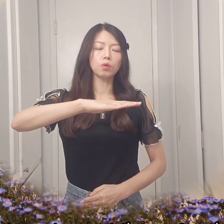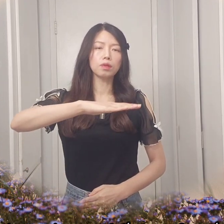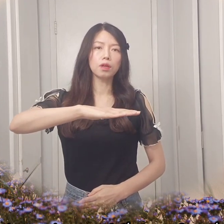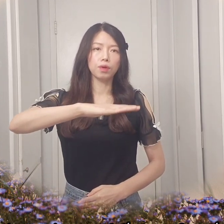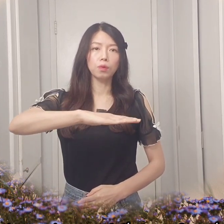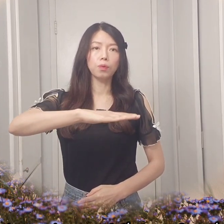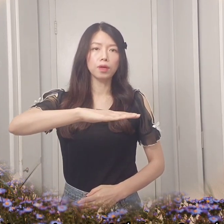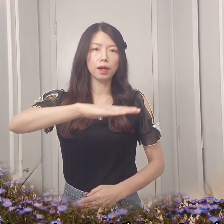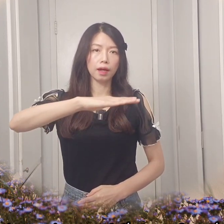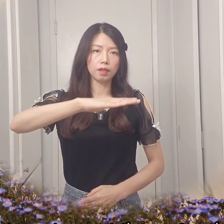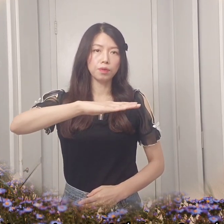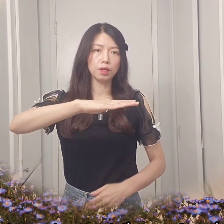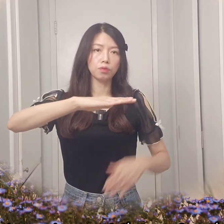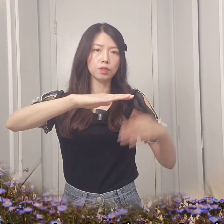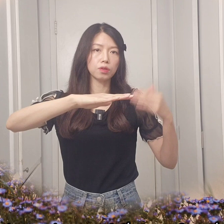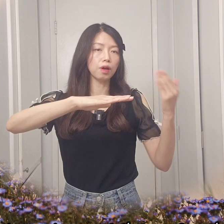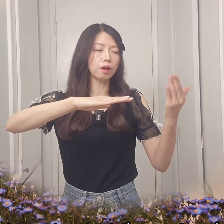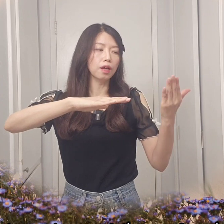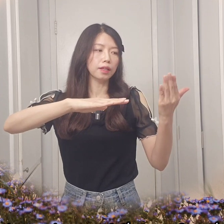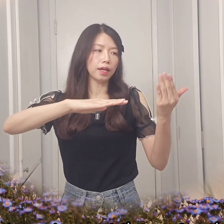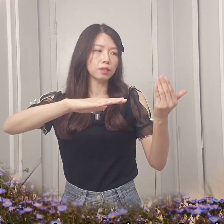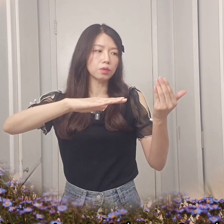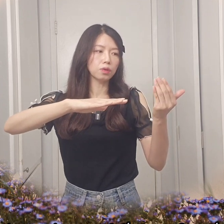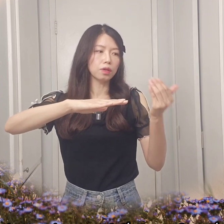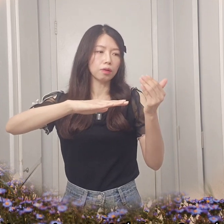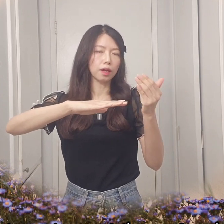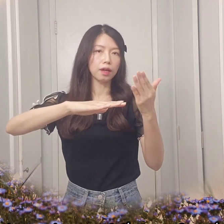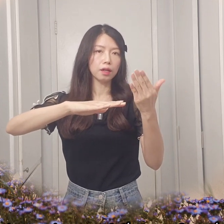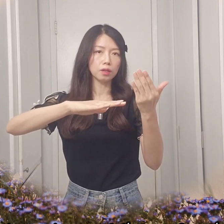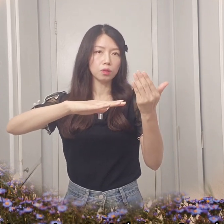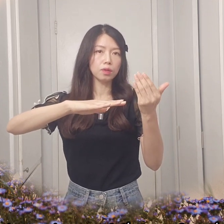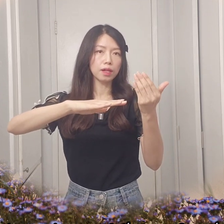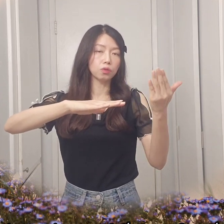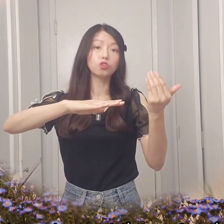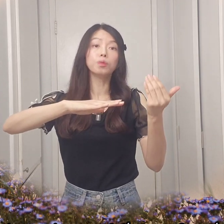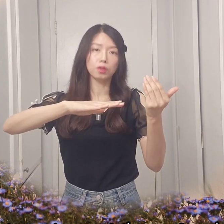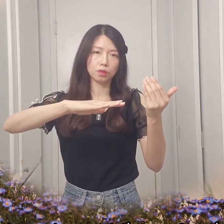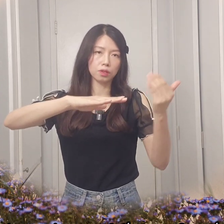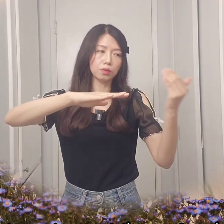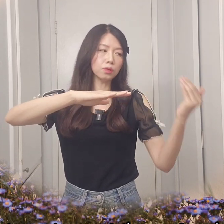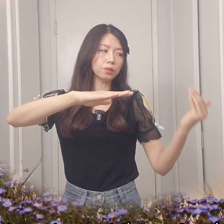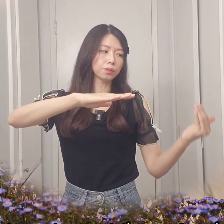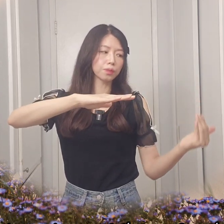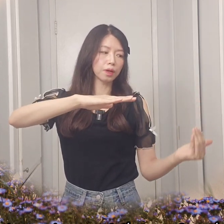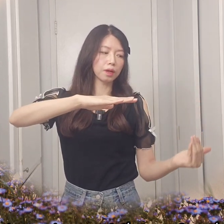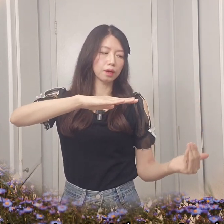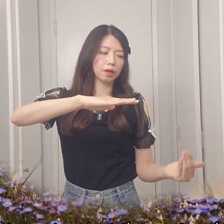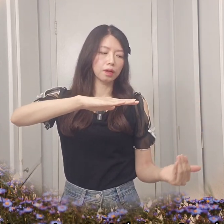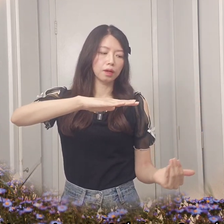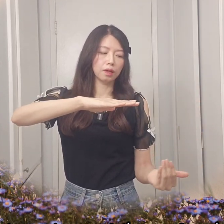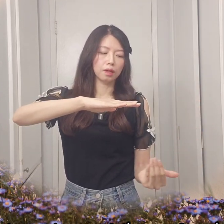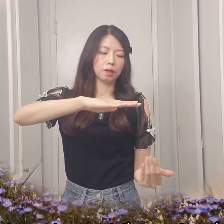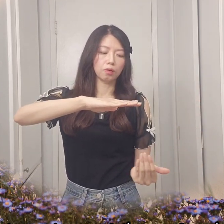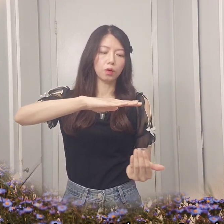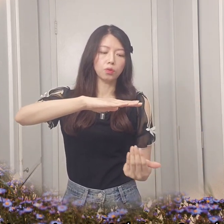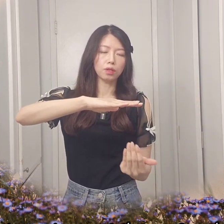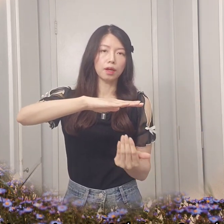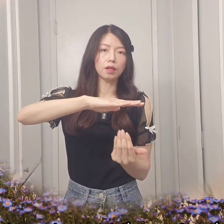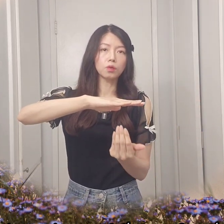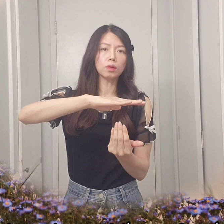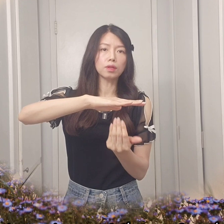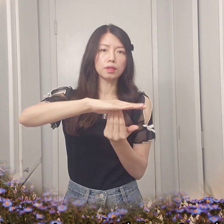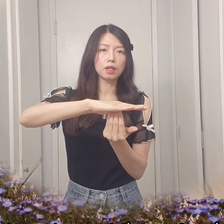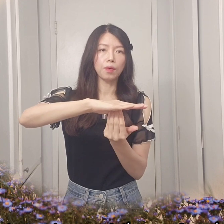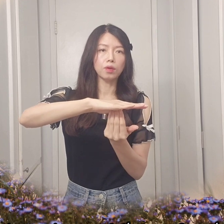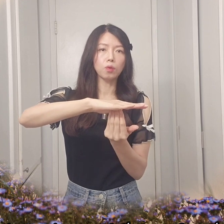이렇게 손등이 위로 보이게 가슴 밑에 두시고요. 다른 손을 이렇게 손을 살짝 구부려 주시고 이렇게